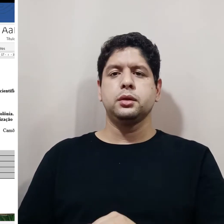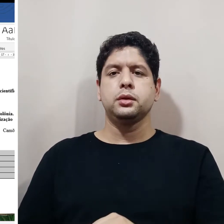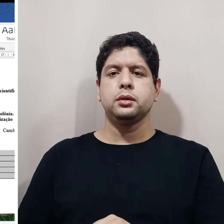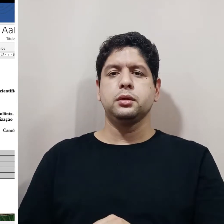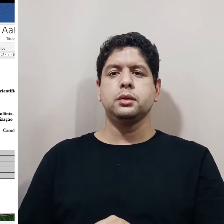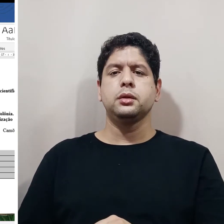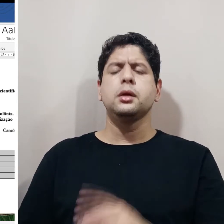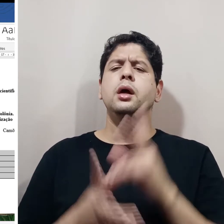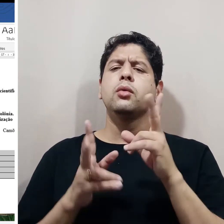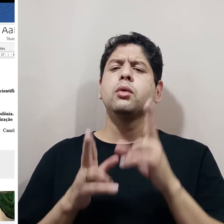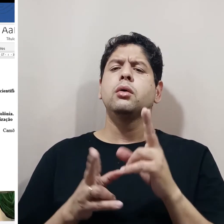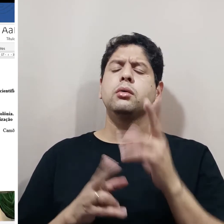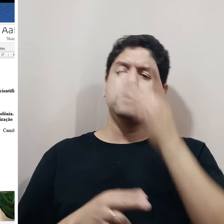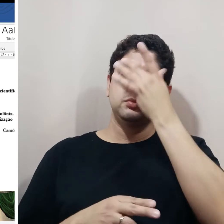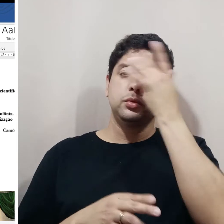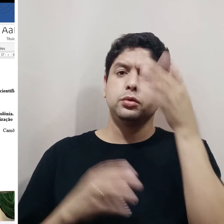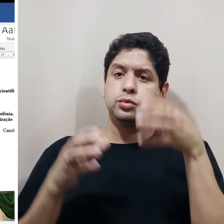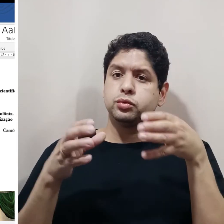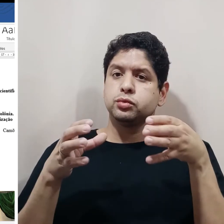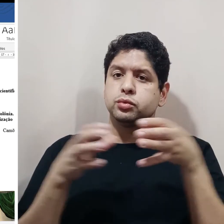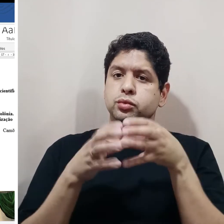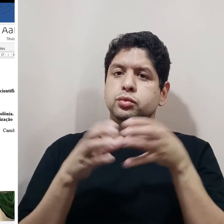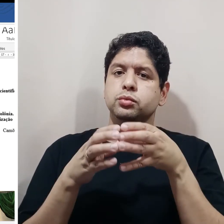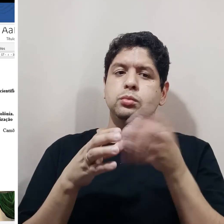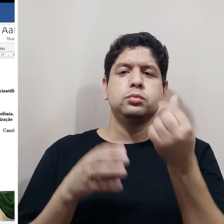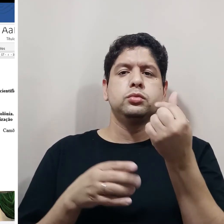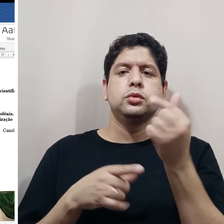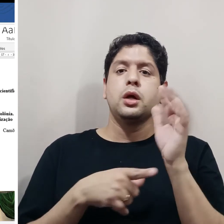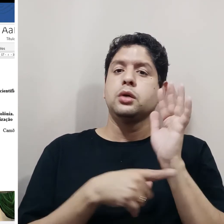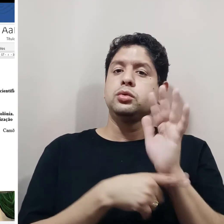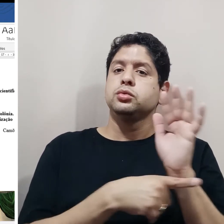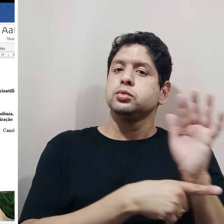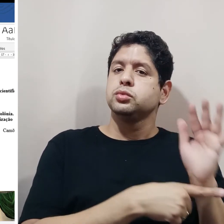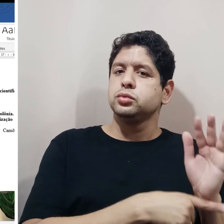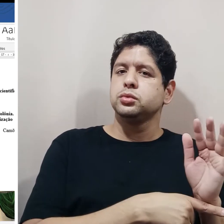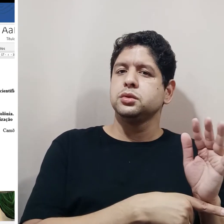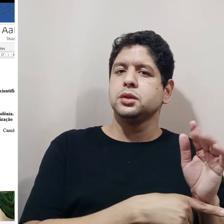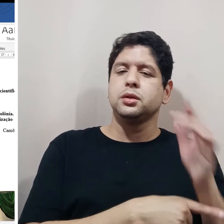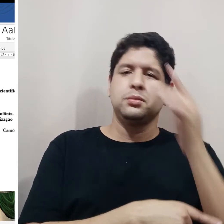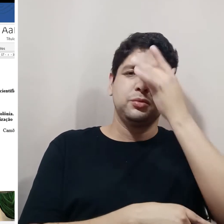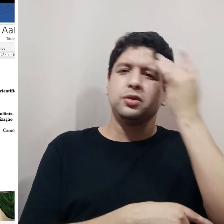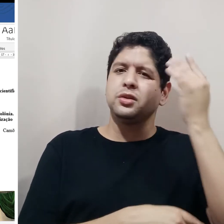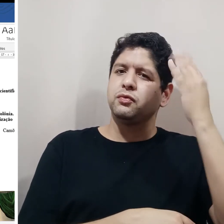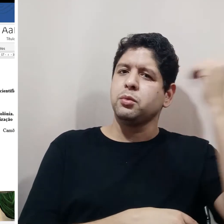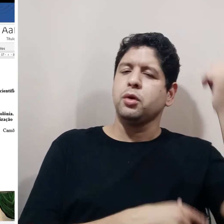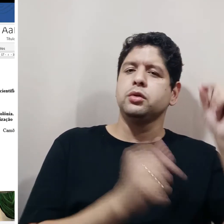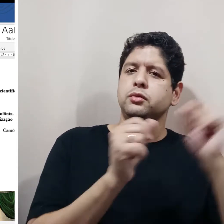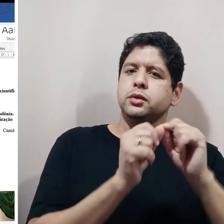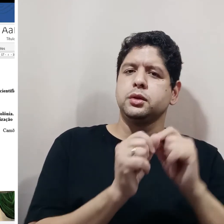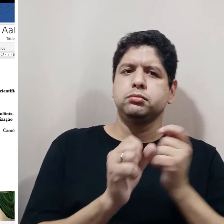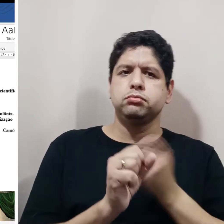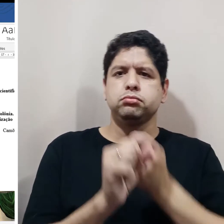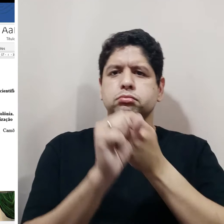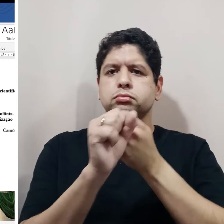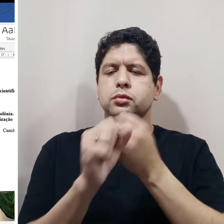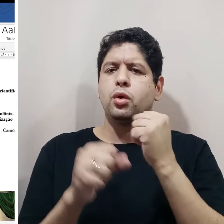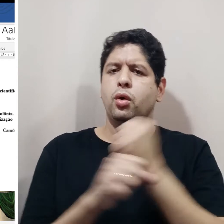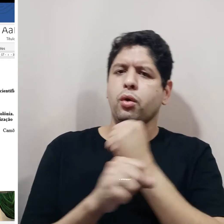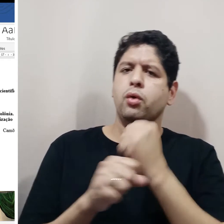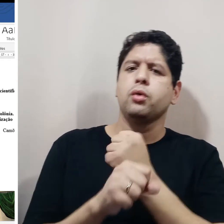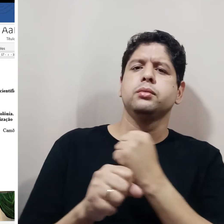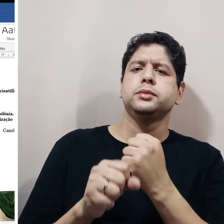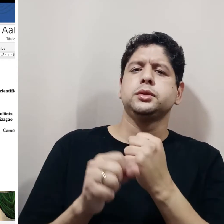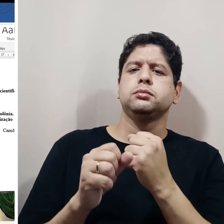mecenato? Então, mecenas, né? Mecenas eram os